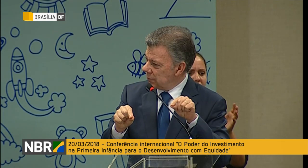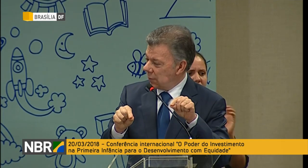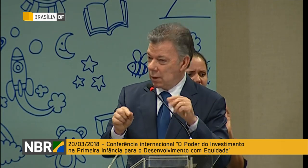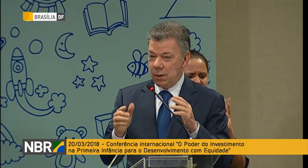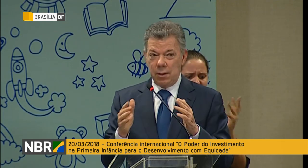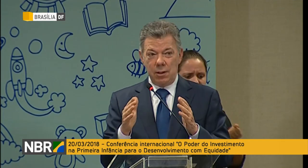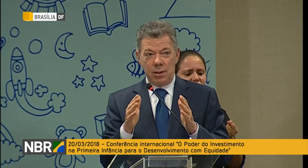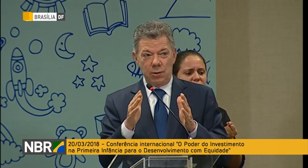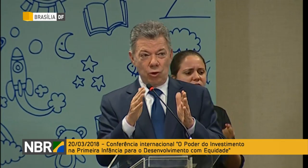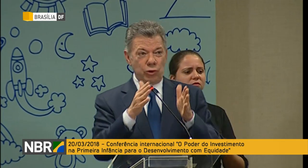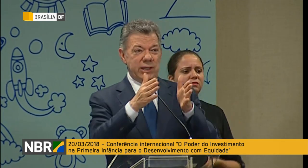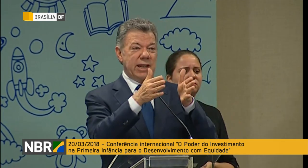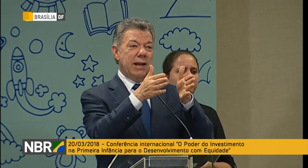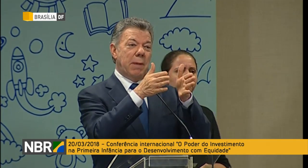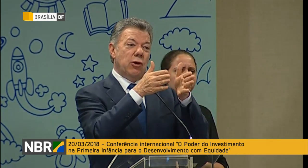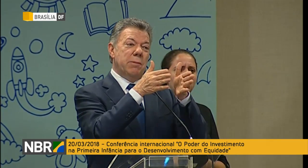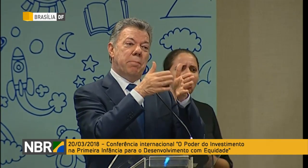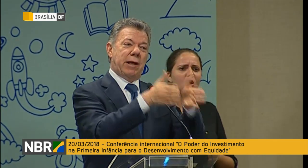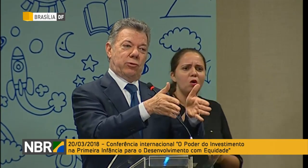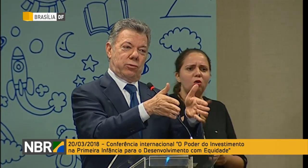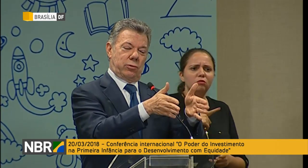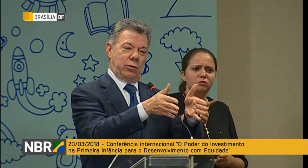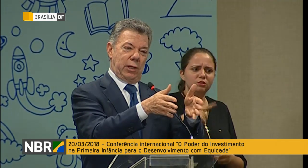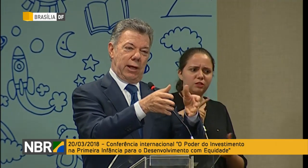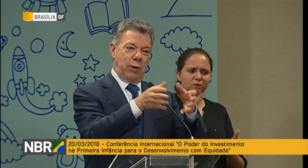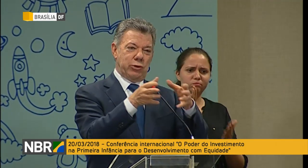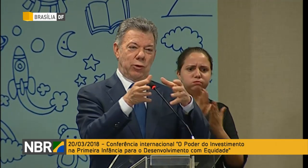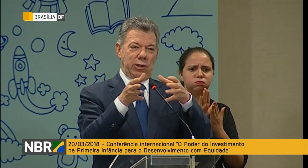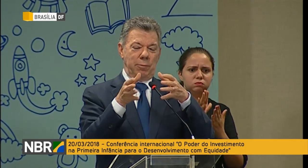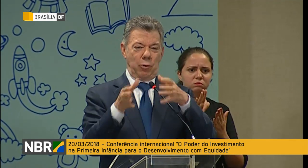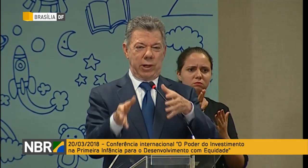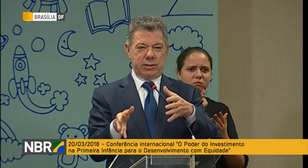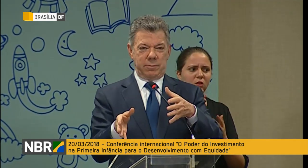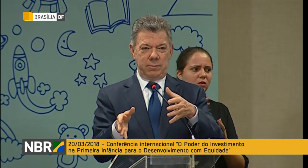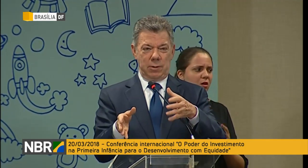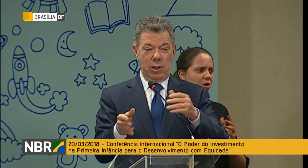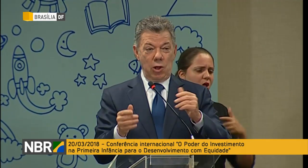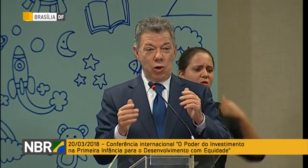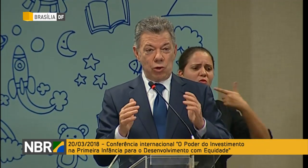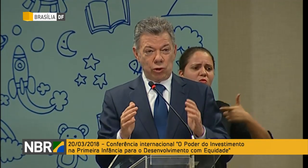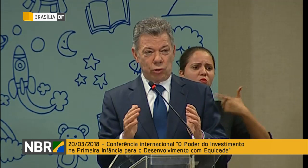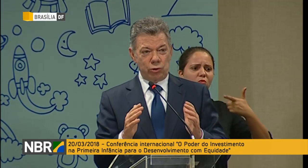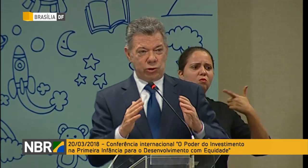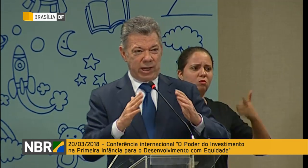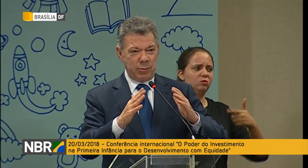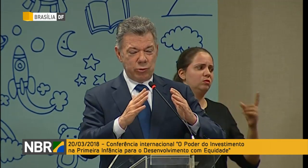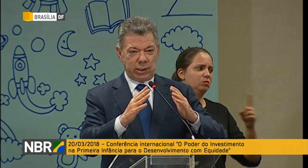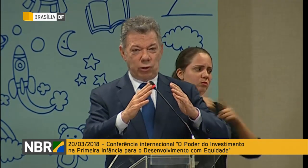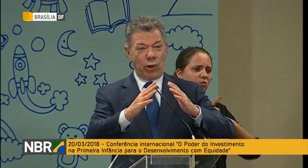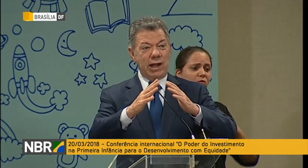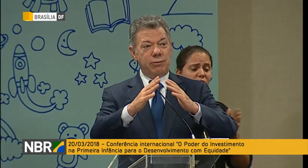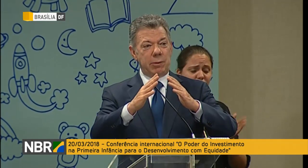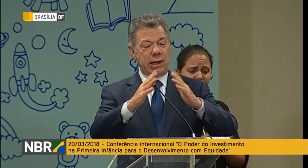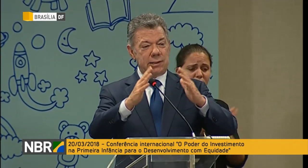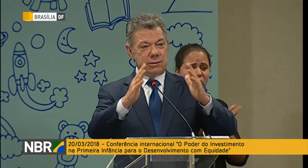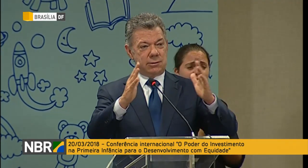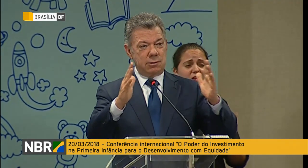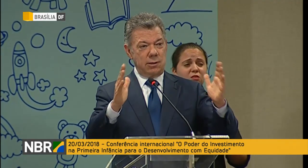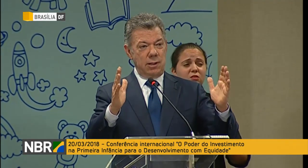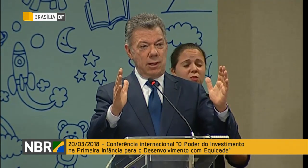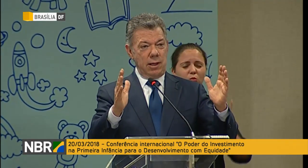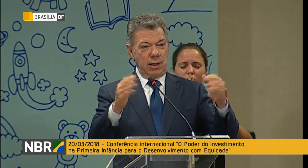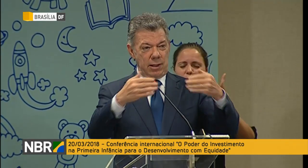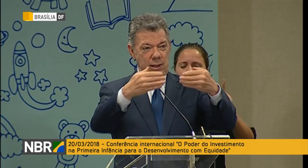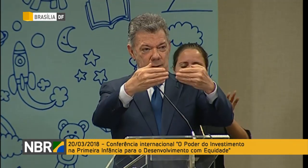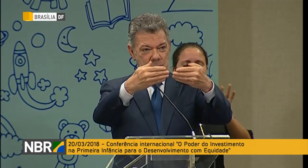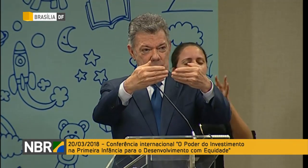forma efetiva, objetivar os seus gastos para obter impacto na luta contra a pobreza. E nós temos todas